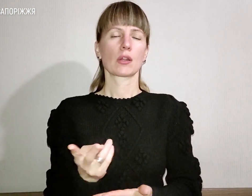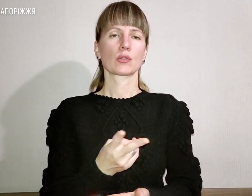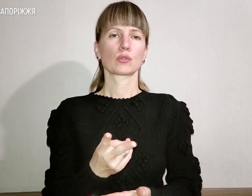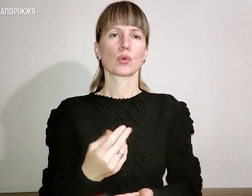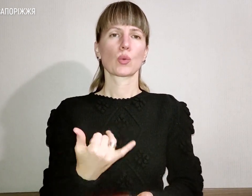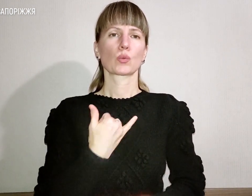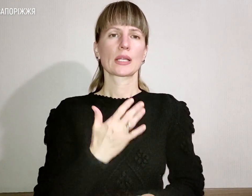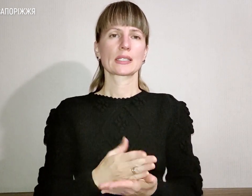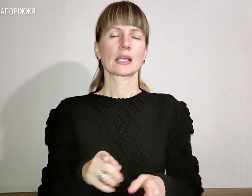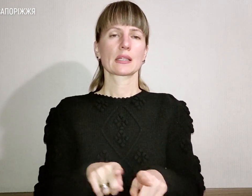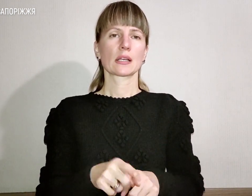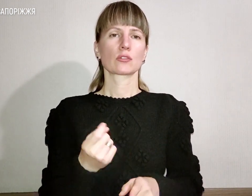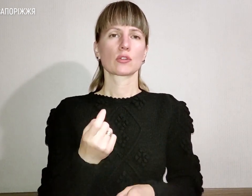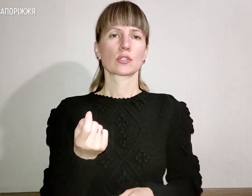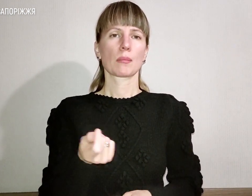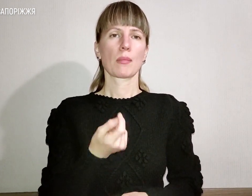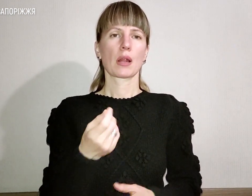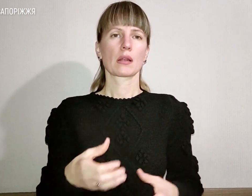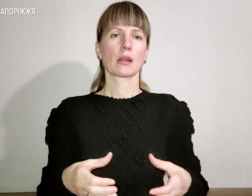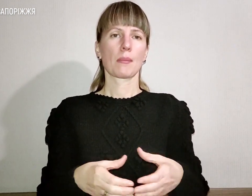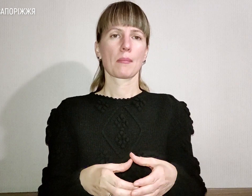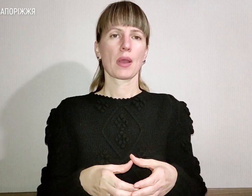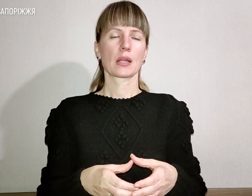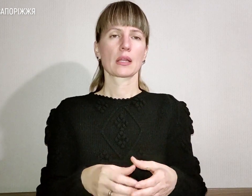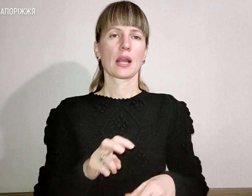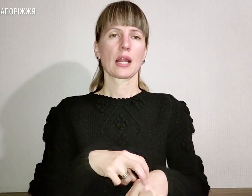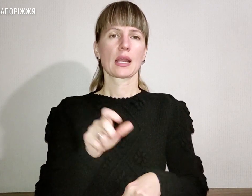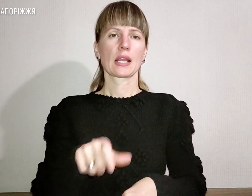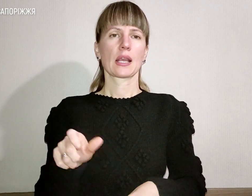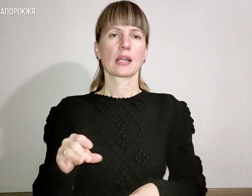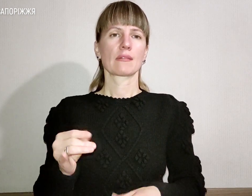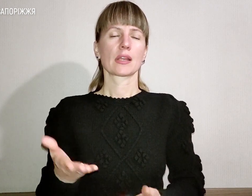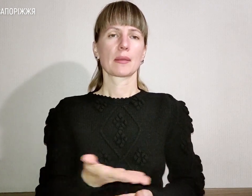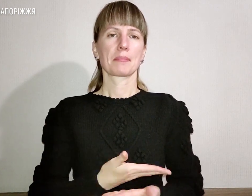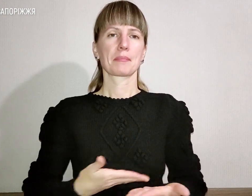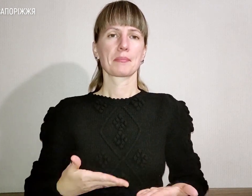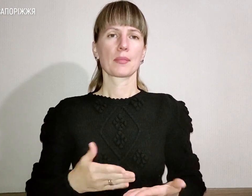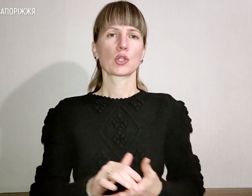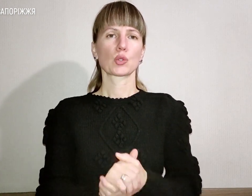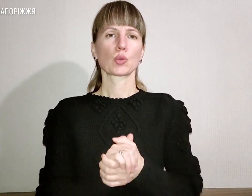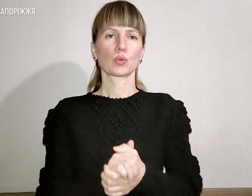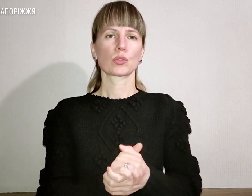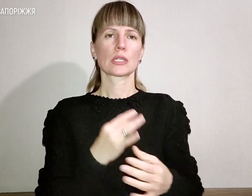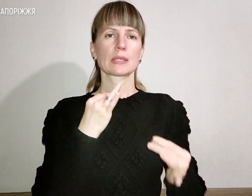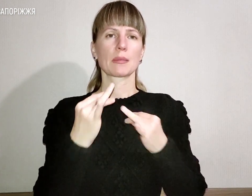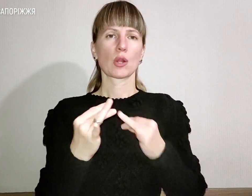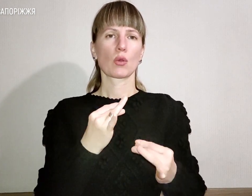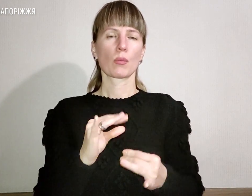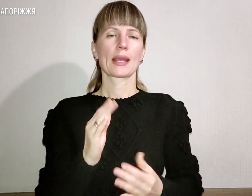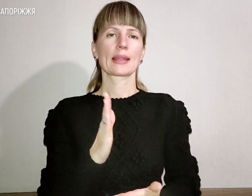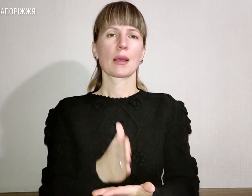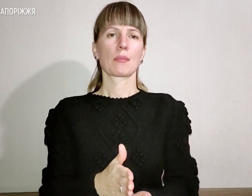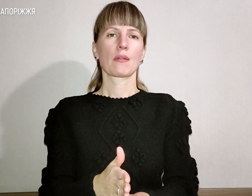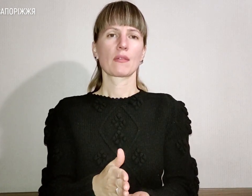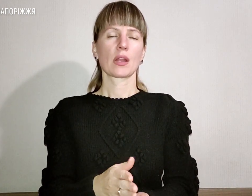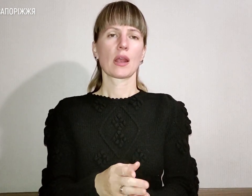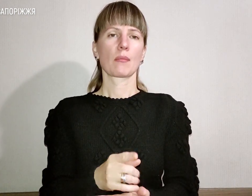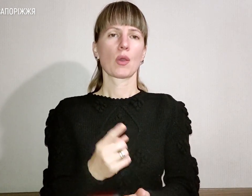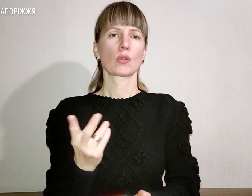є така трошки невелика компанія лікарів, і ми дружимо, спілкуємося та направляємо один до одного не